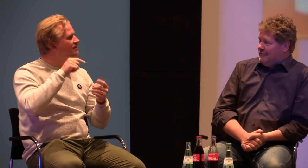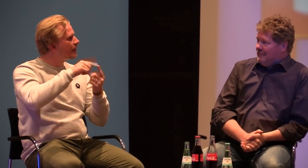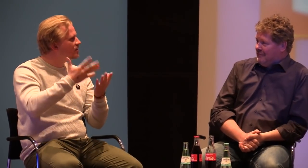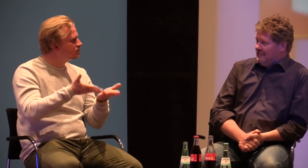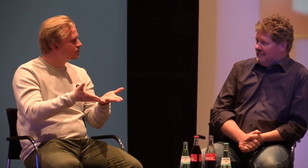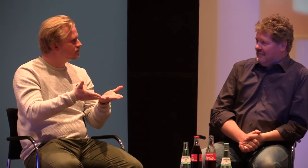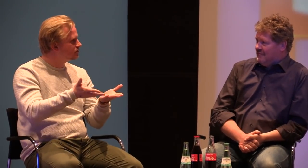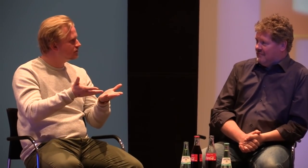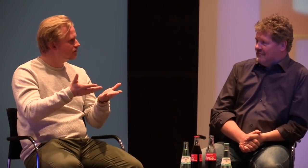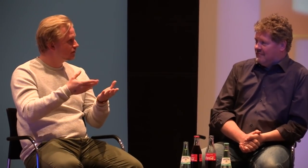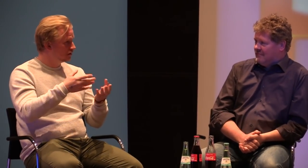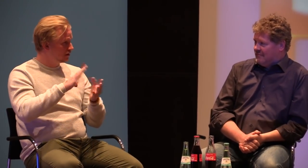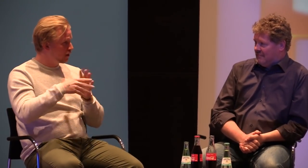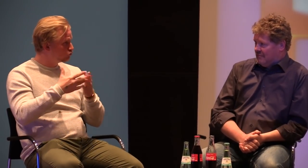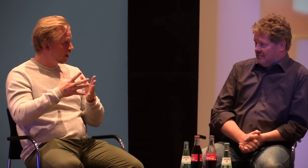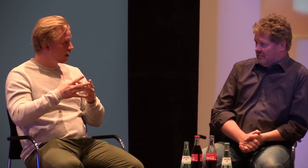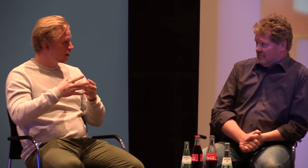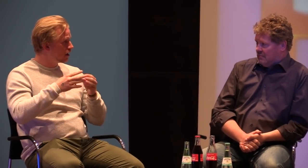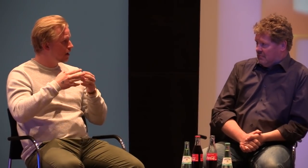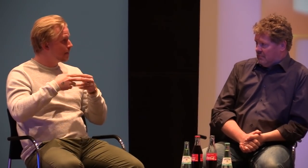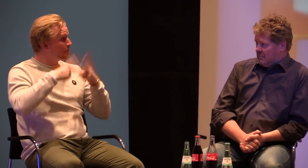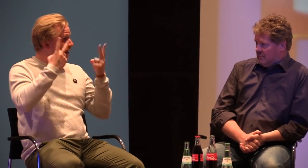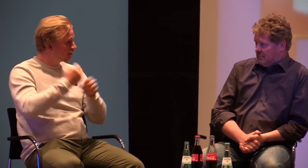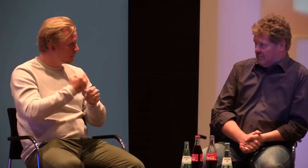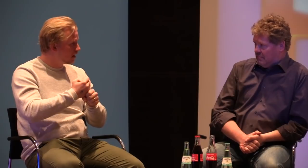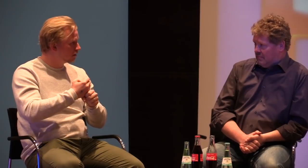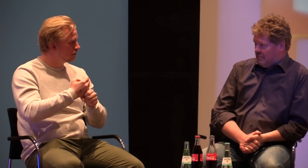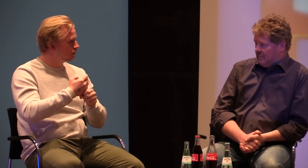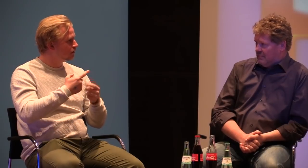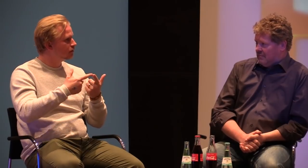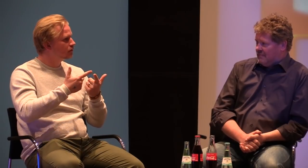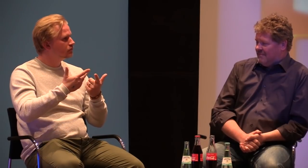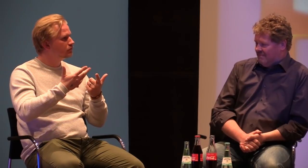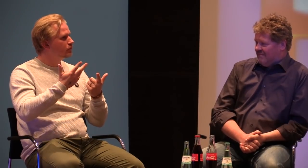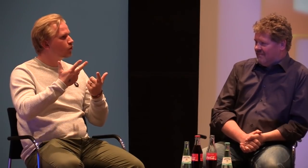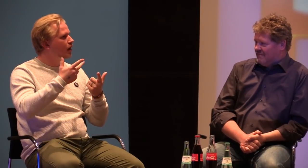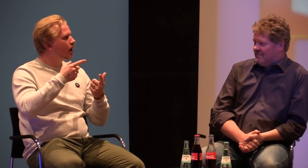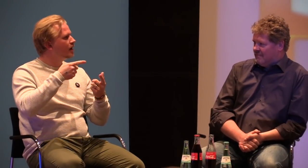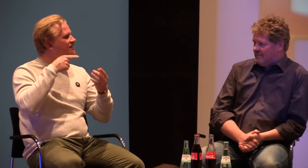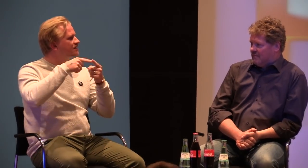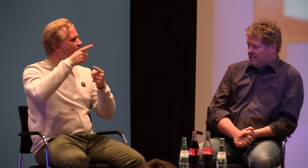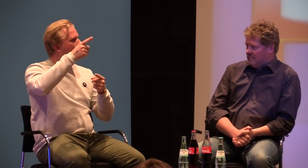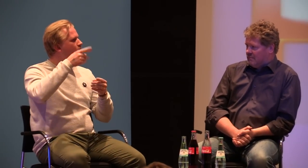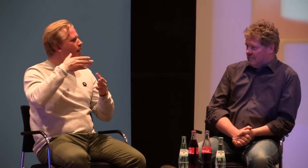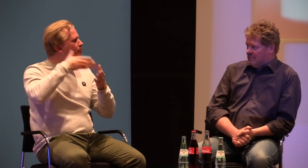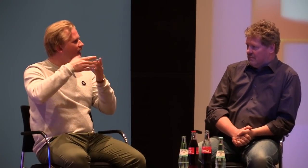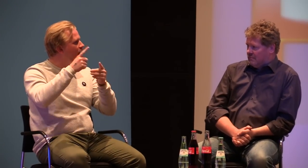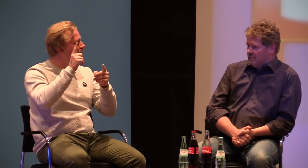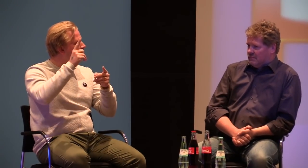Und vor allen Dingen auch, welche Zielgruppe möchte er ansprechen? Also möchte er einfach die Gebärdensprache bekannter machen?